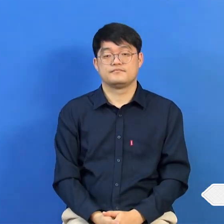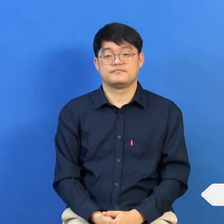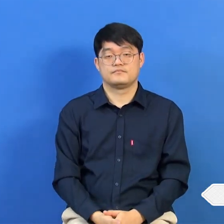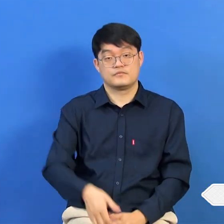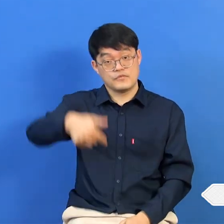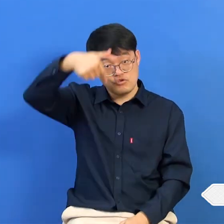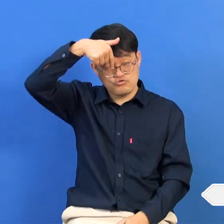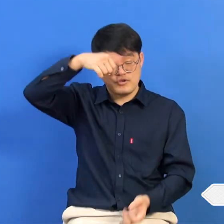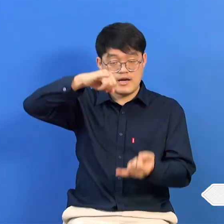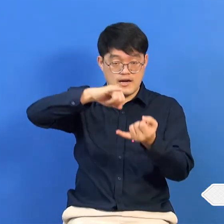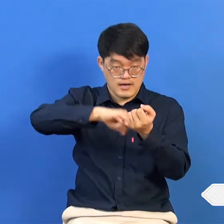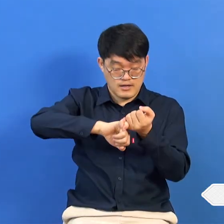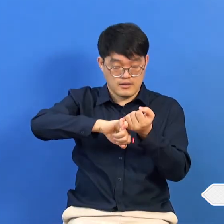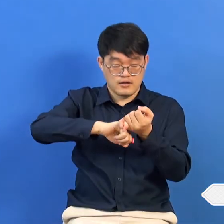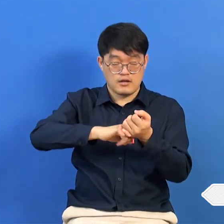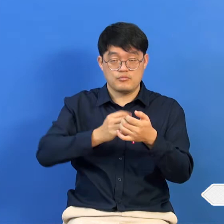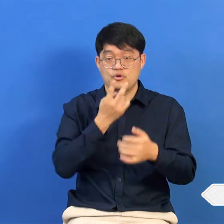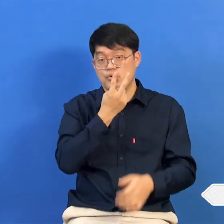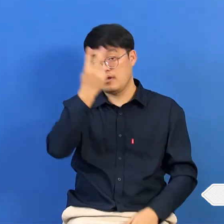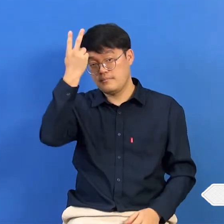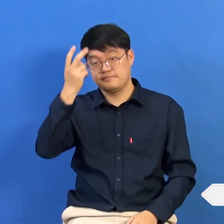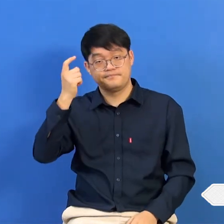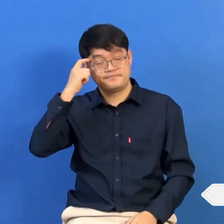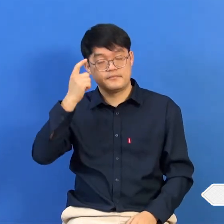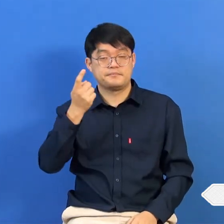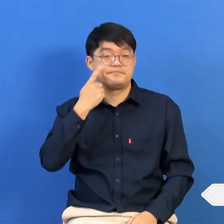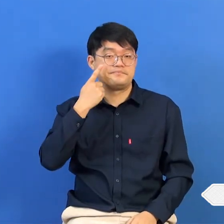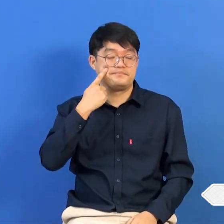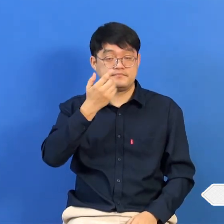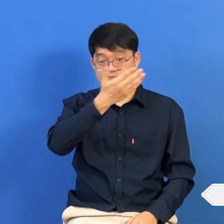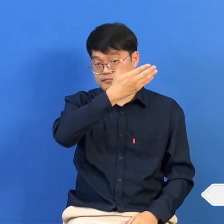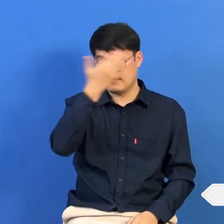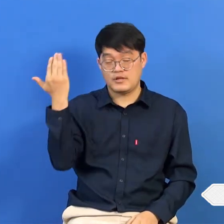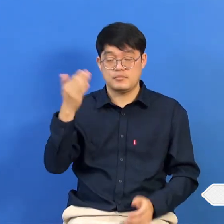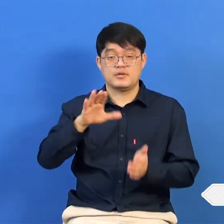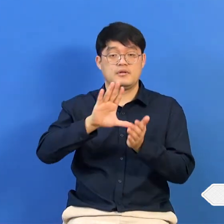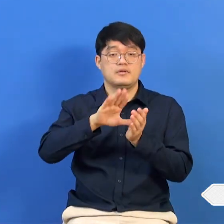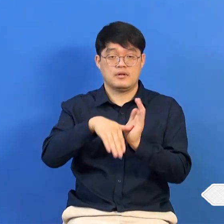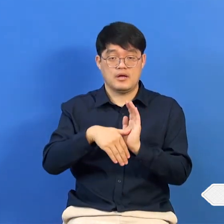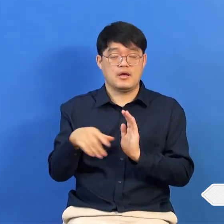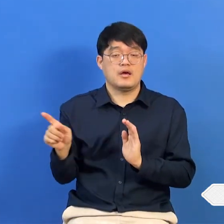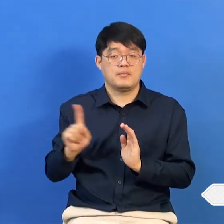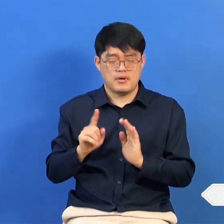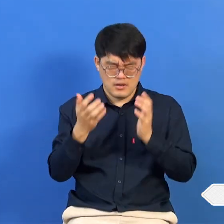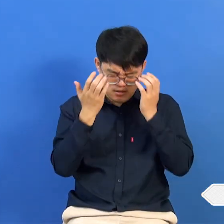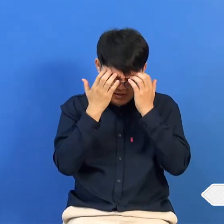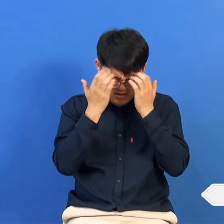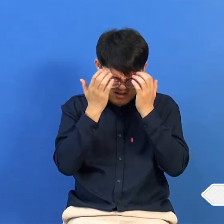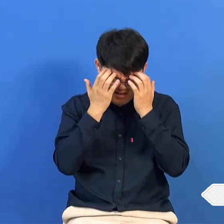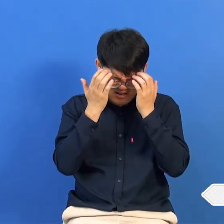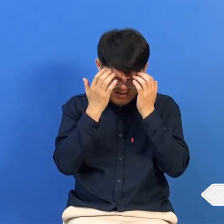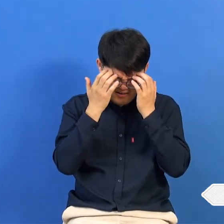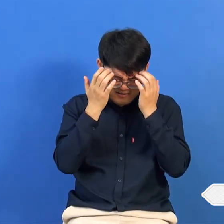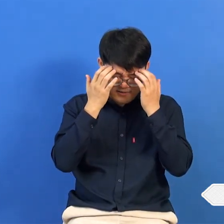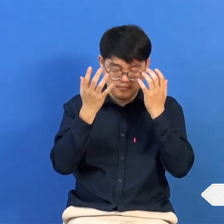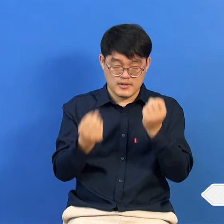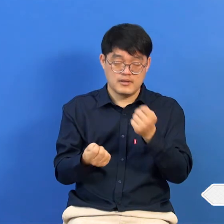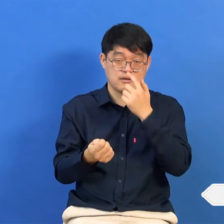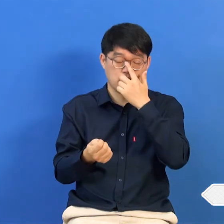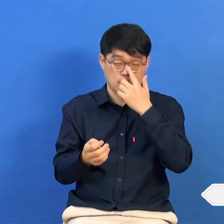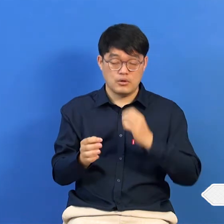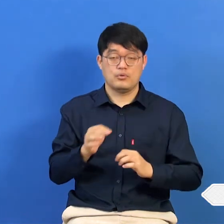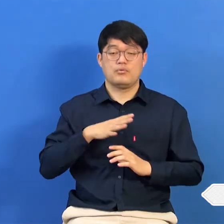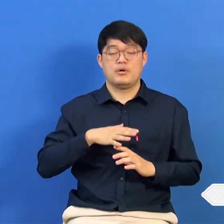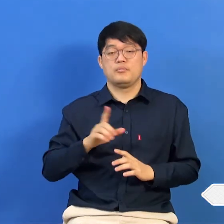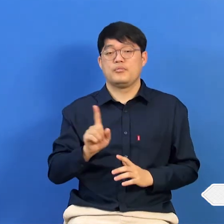구약의 요셉 한번 생각을 해보십시오. 젊은 시절에 얼마나 시련을 많이 당했습니까? 그 놀라운